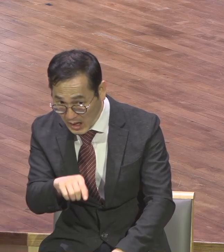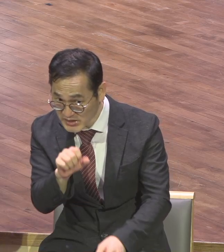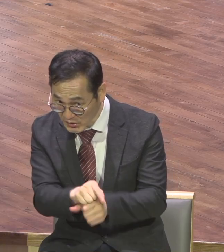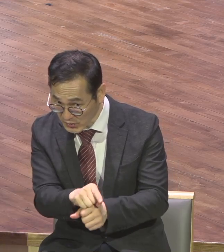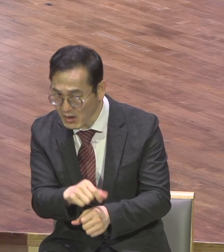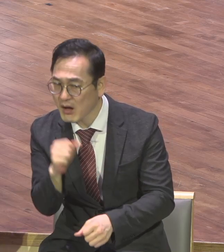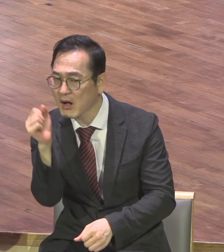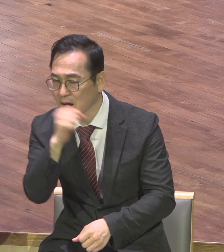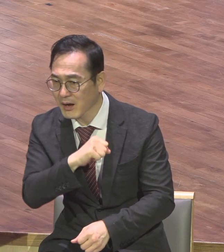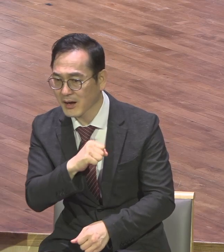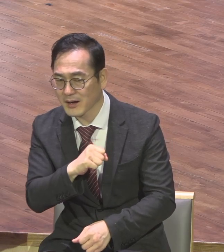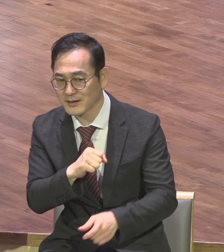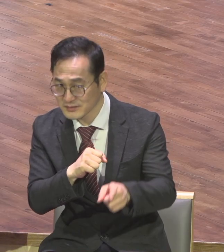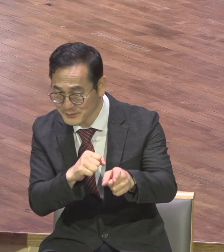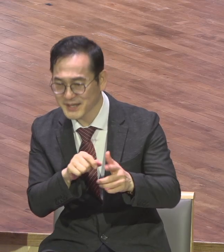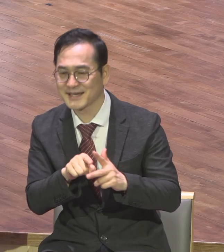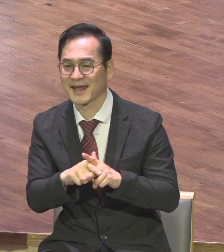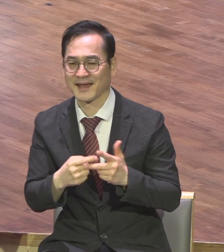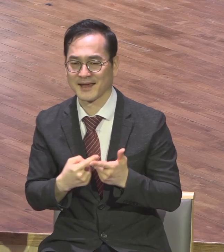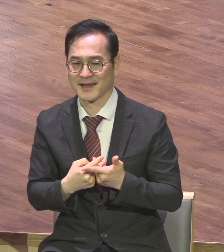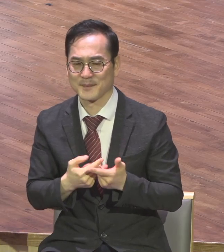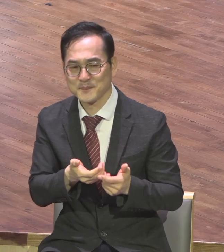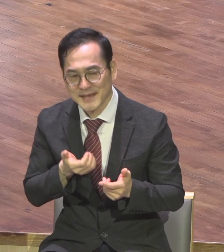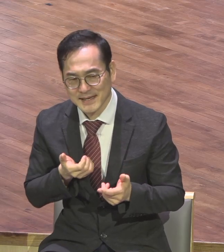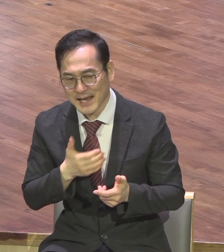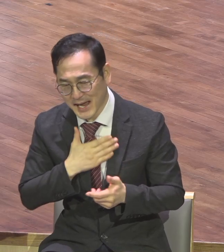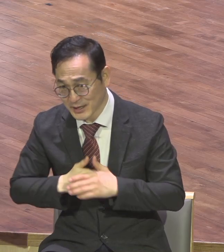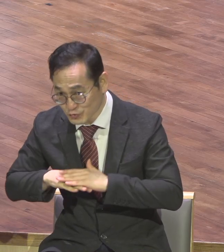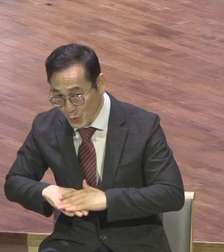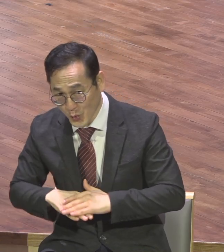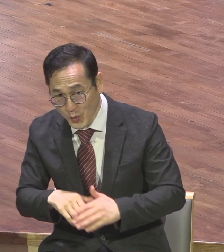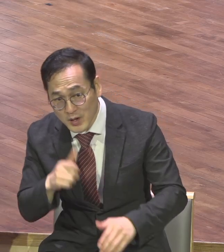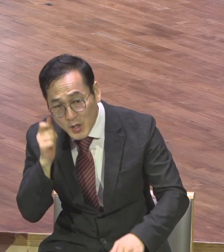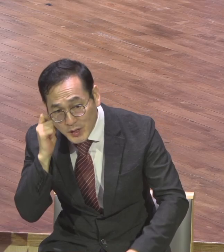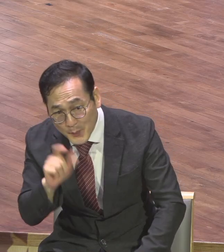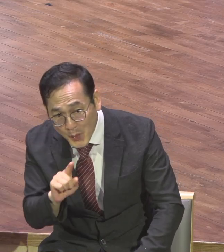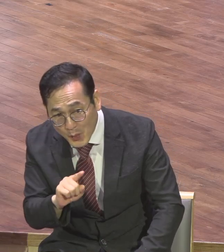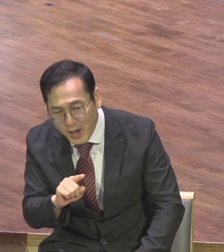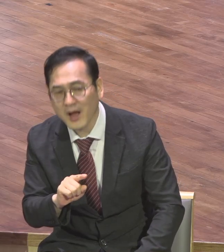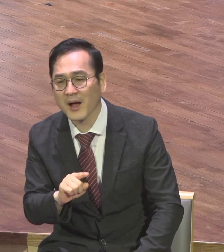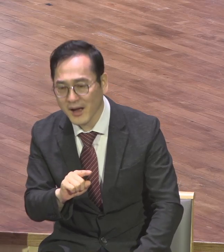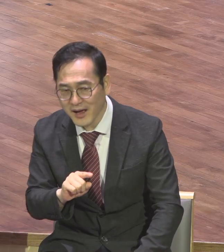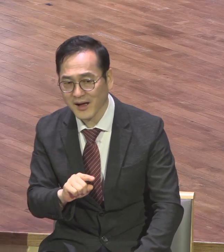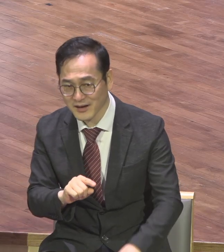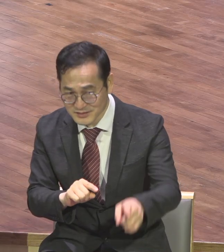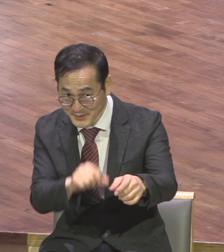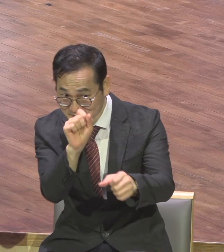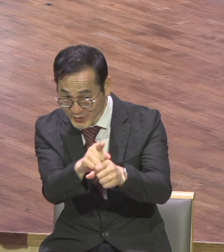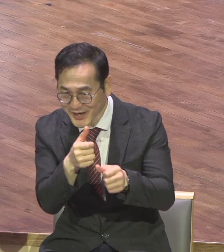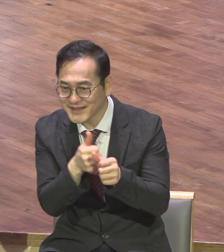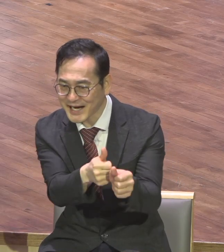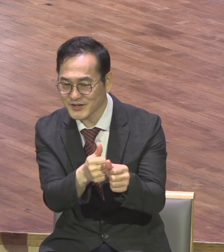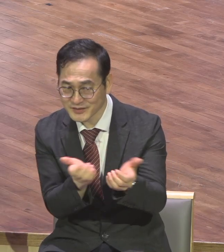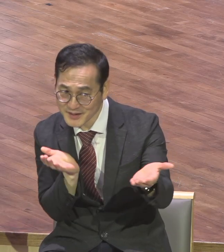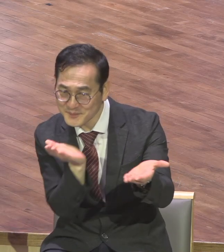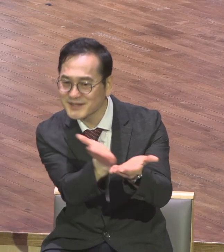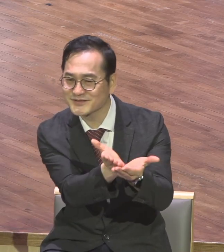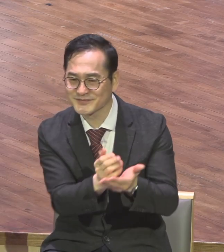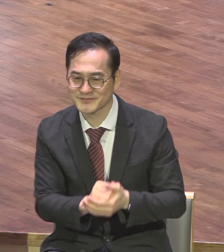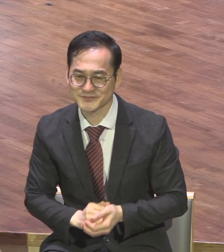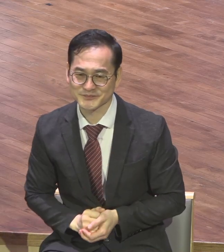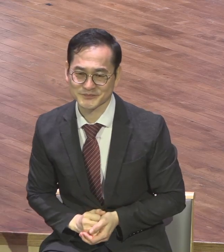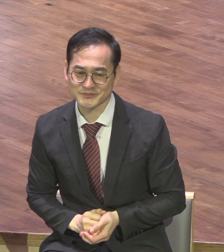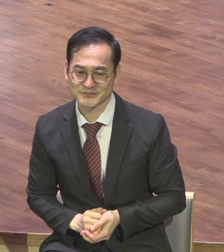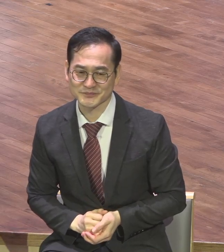저 사람을 어떻게 하면 이해할까라는 차원에서 피가 뭐냐라고 물어볼 때가 많이 있습니다.